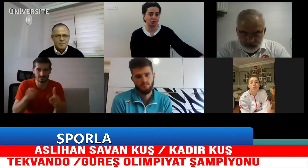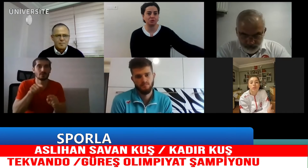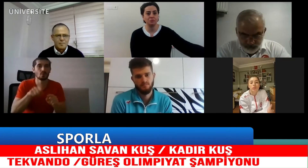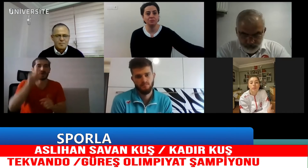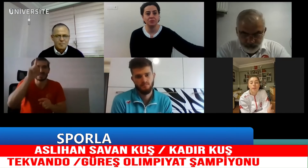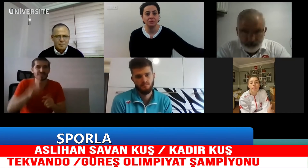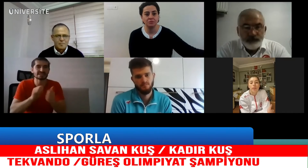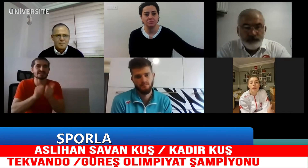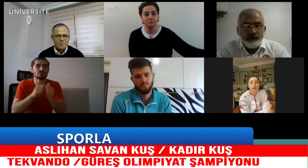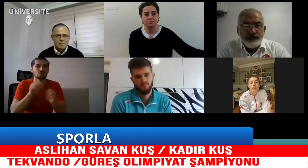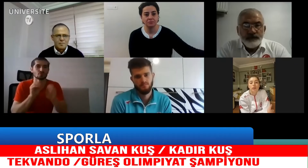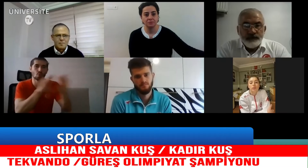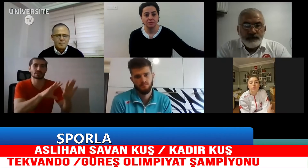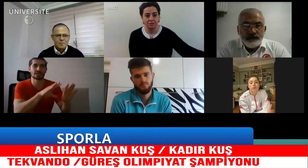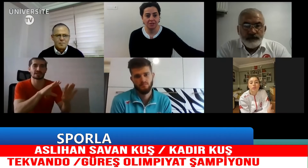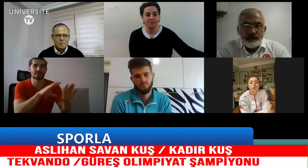gerektiğini düşünüyorum.